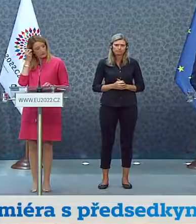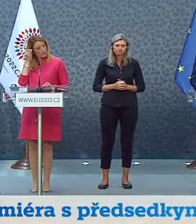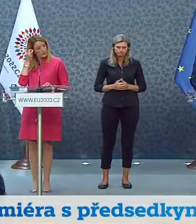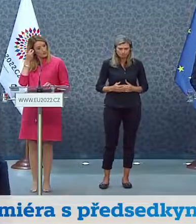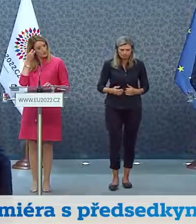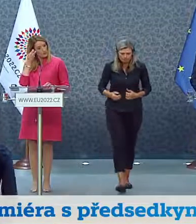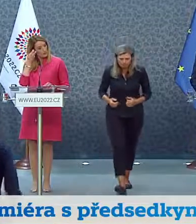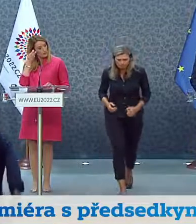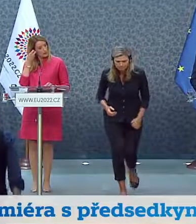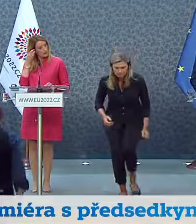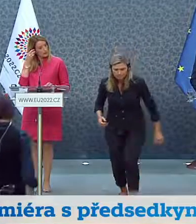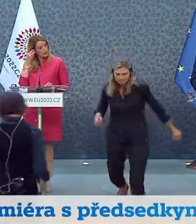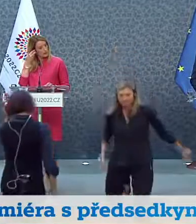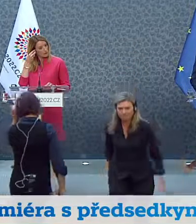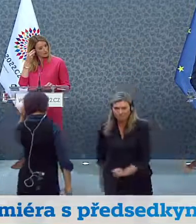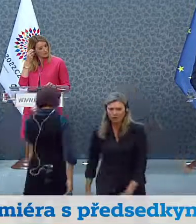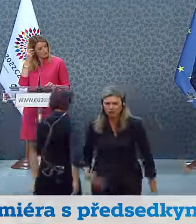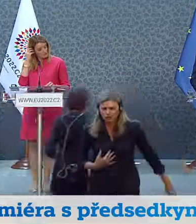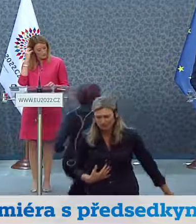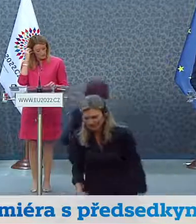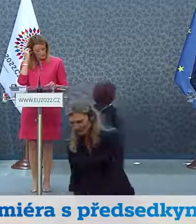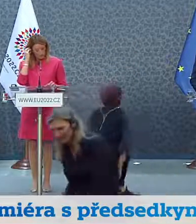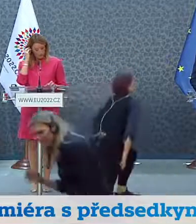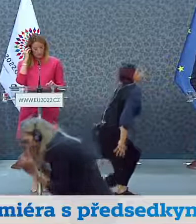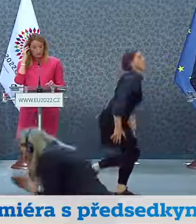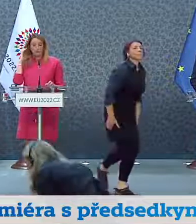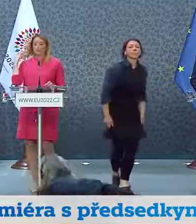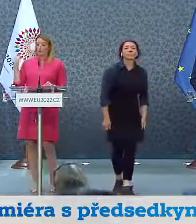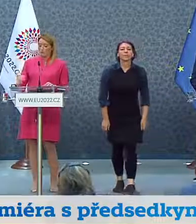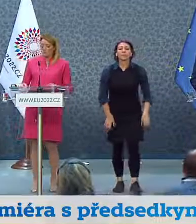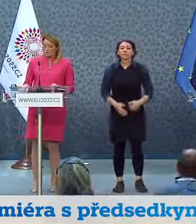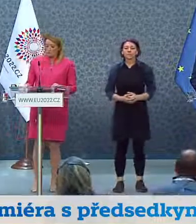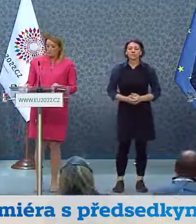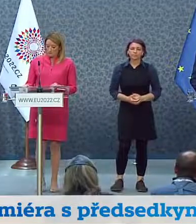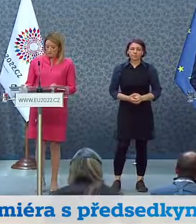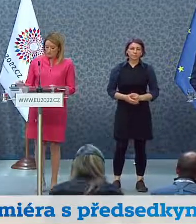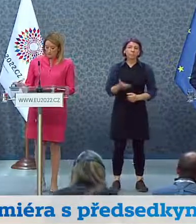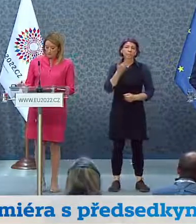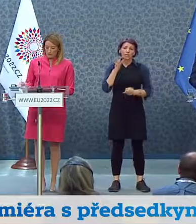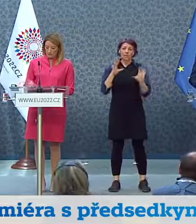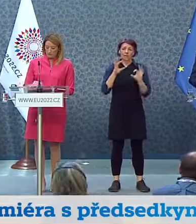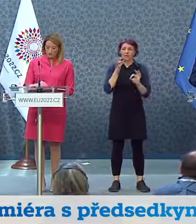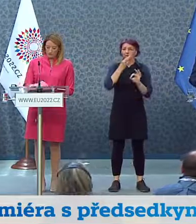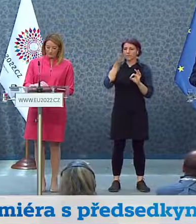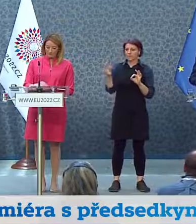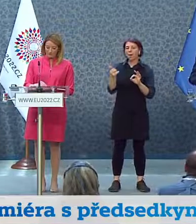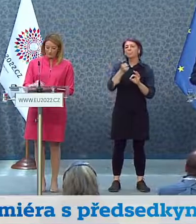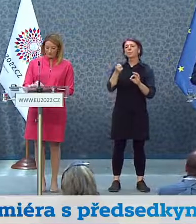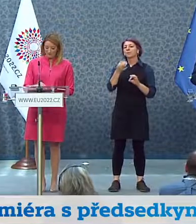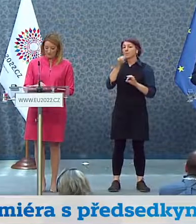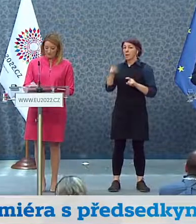Barbara Maxová, česká televize, dobrý den. Já bych poprosila paní předsedkyni, jestli by mohla